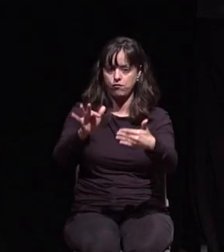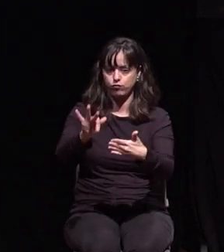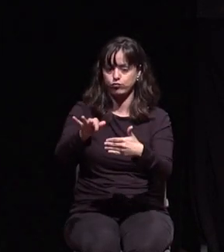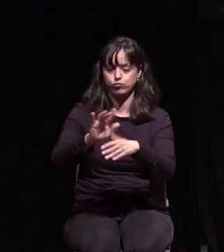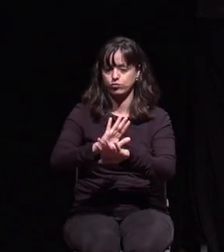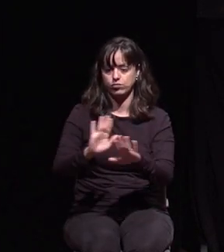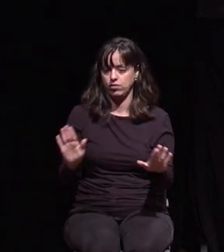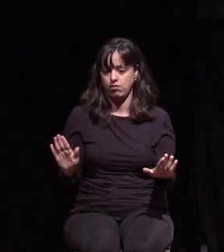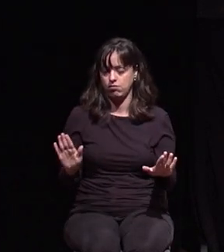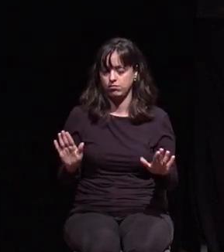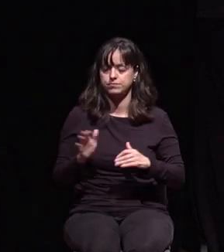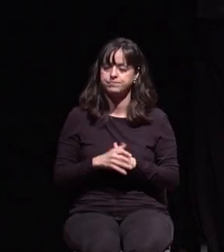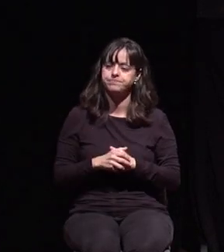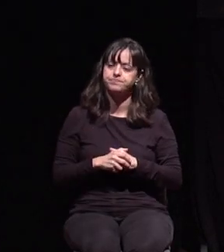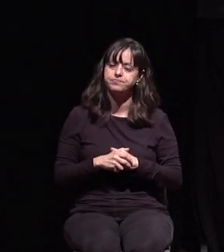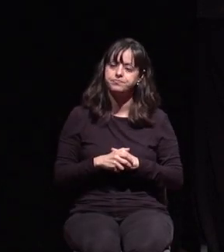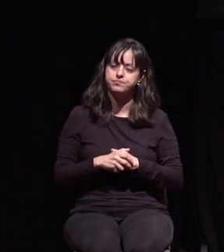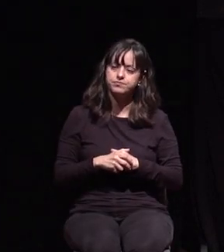nenhuma questão